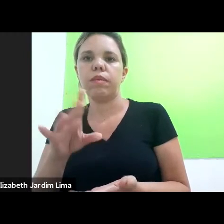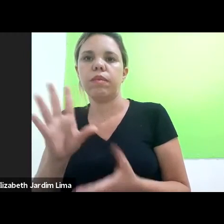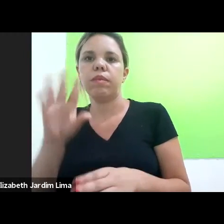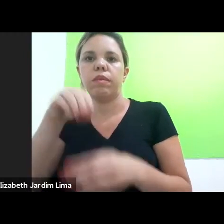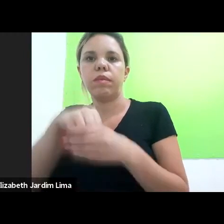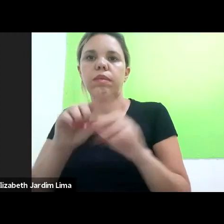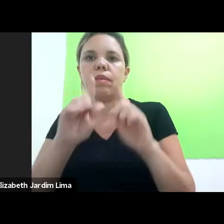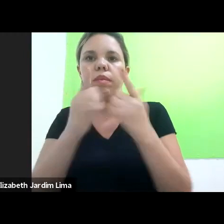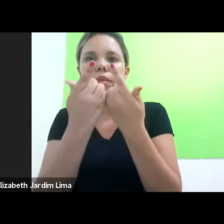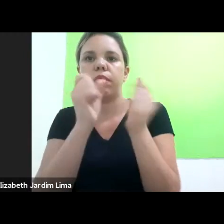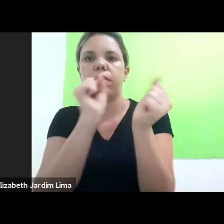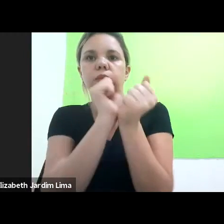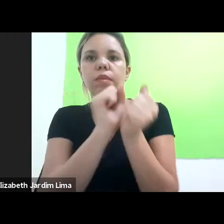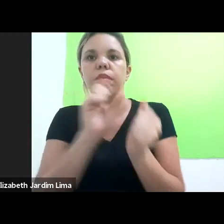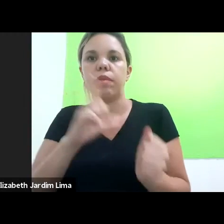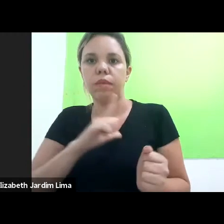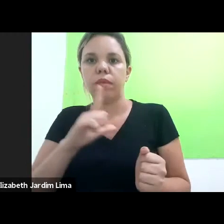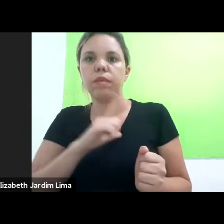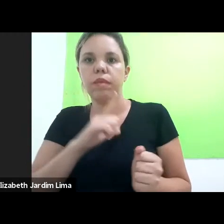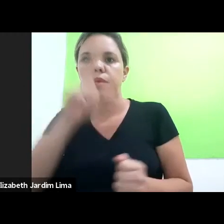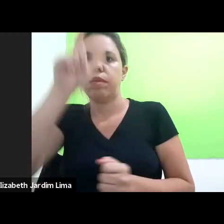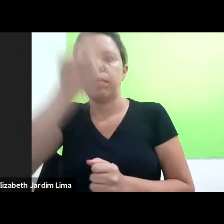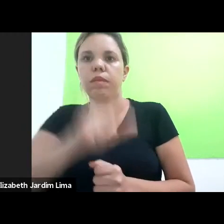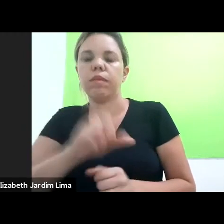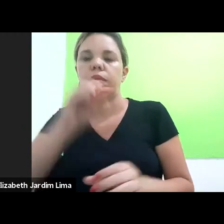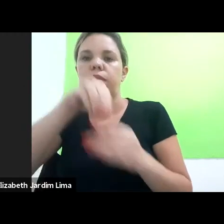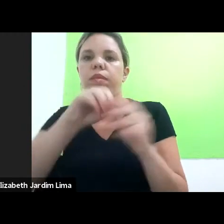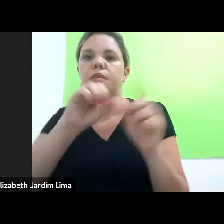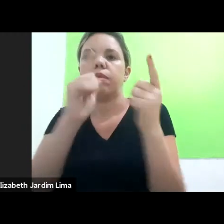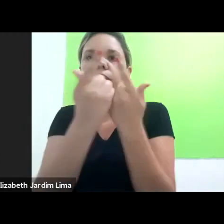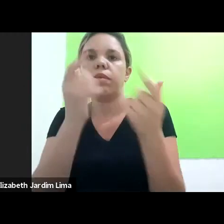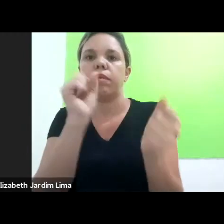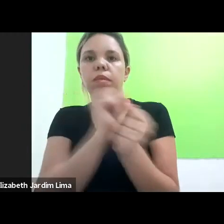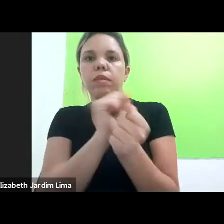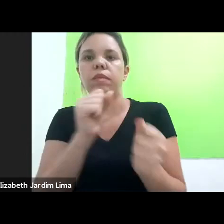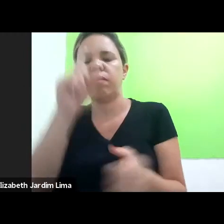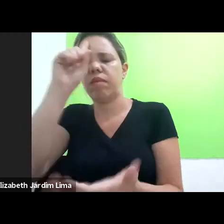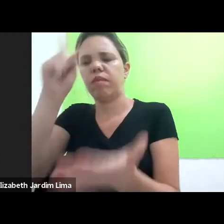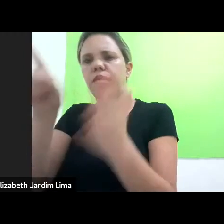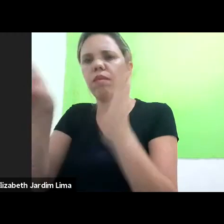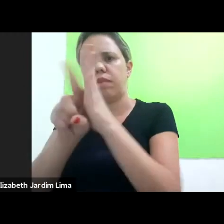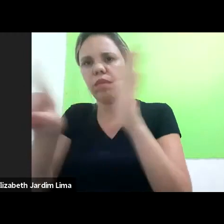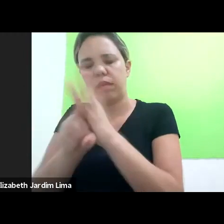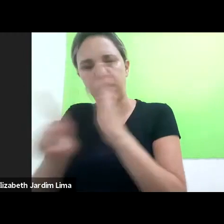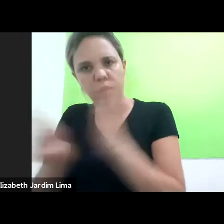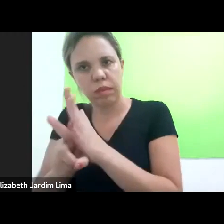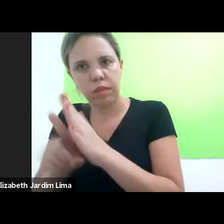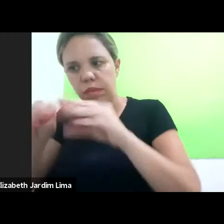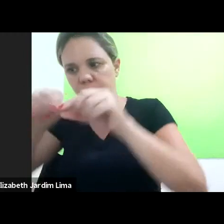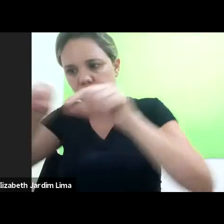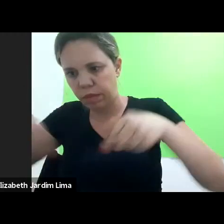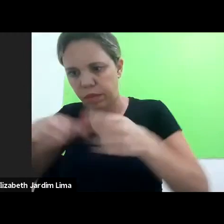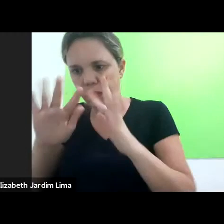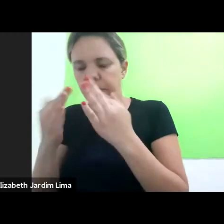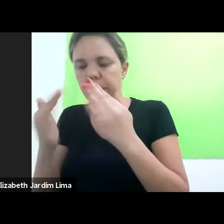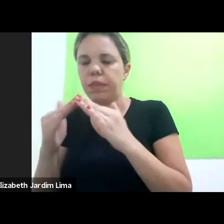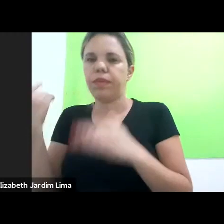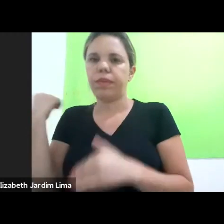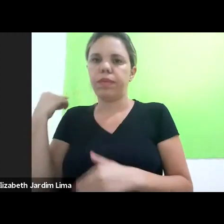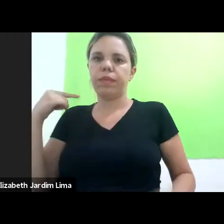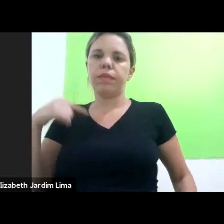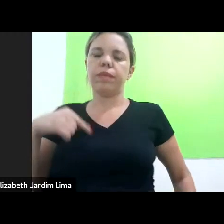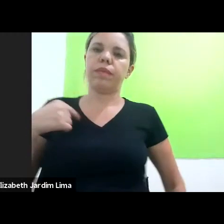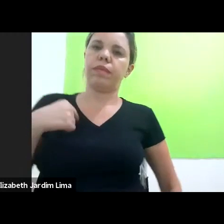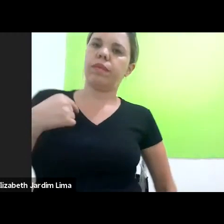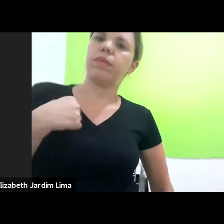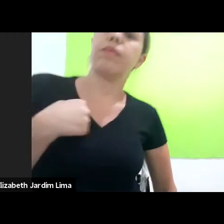né? Então, existia uma pessoa dentro do quilombo que dizia que era dona das terras onde minha família morava. E eu